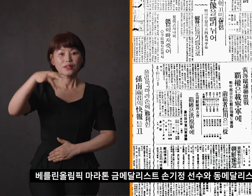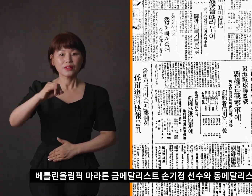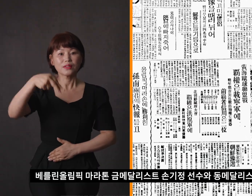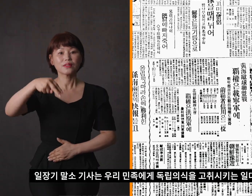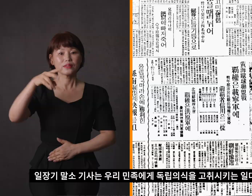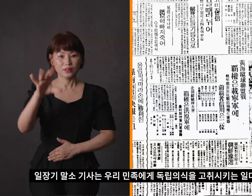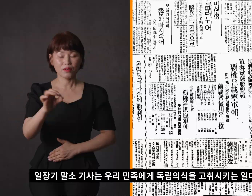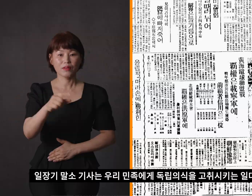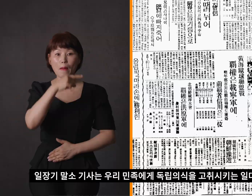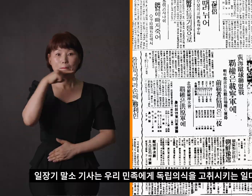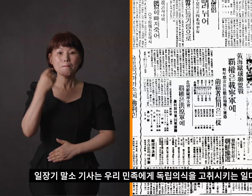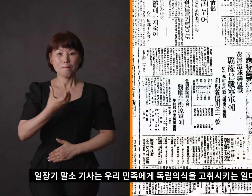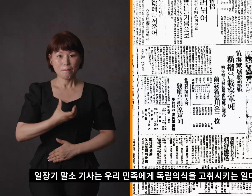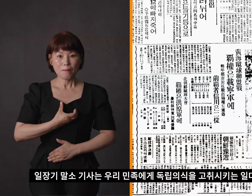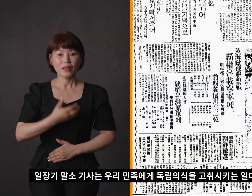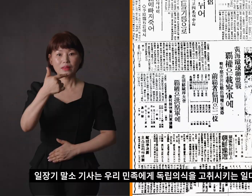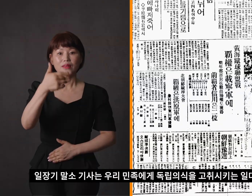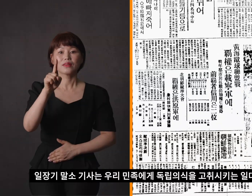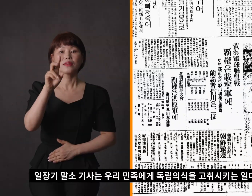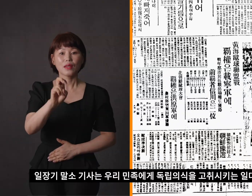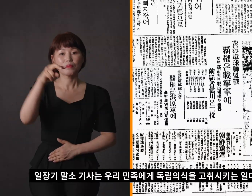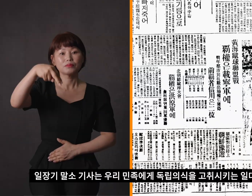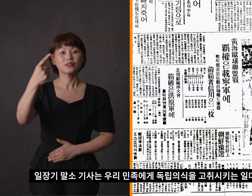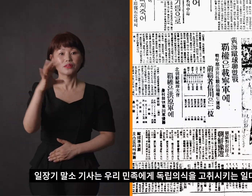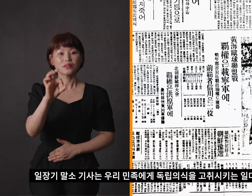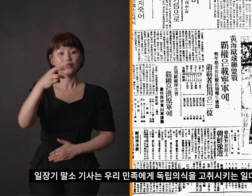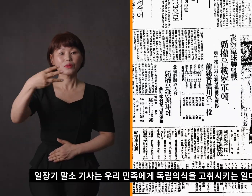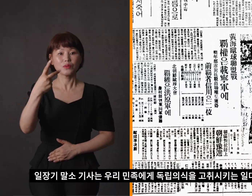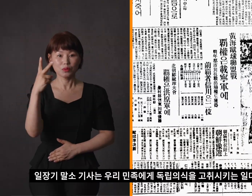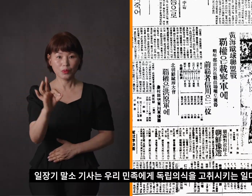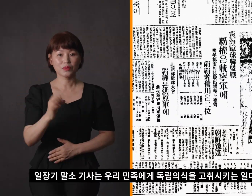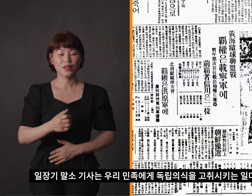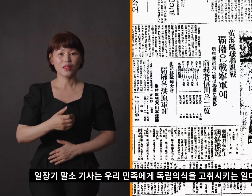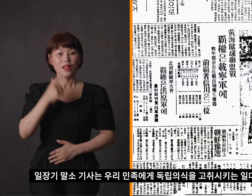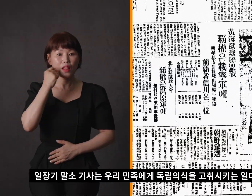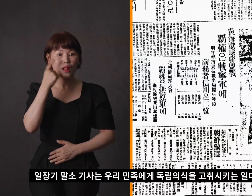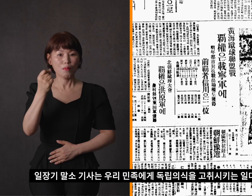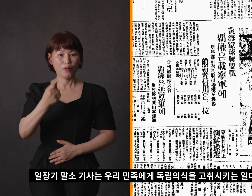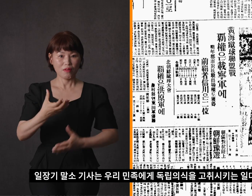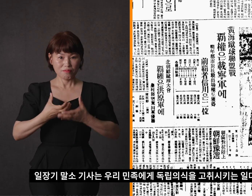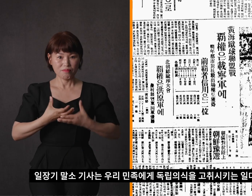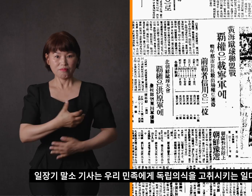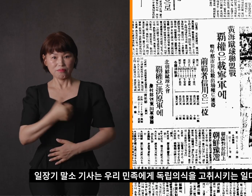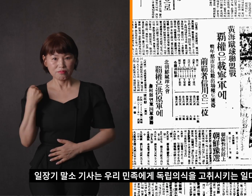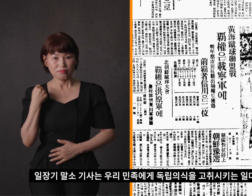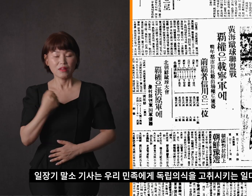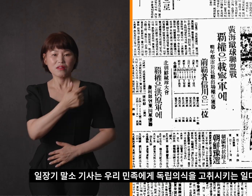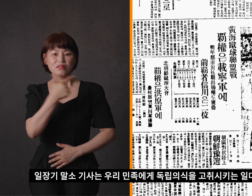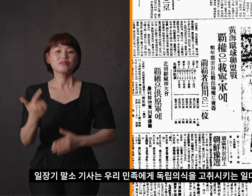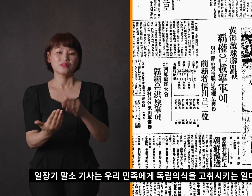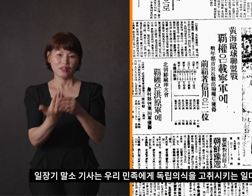남승용 선수의 일장기 말소 기사는 우리 민족에게 독립의식을 고취시키는 일대 사건이었습니다.